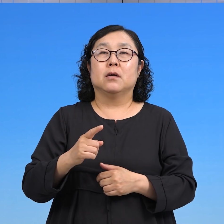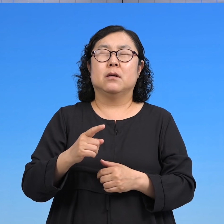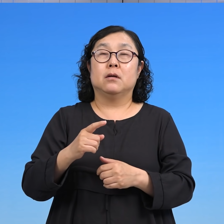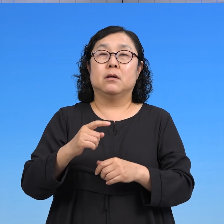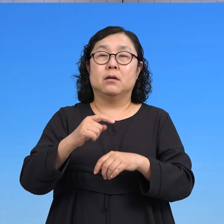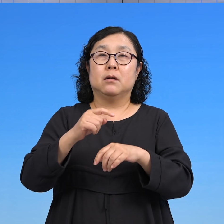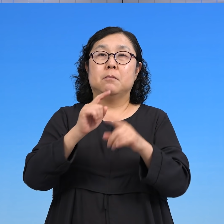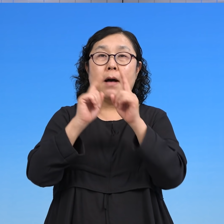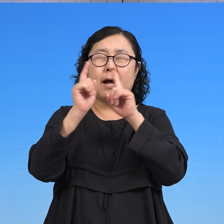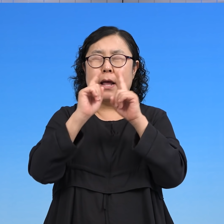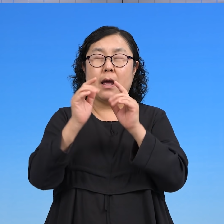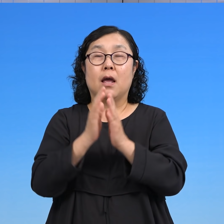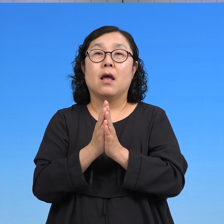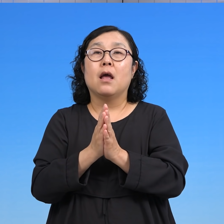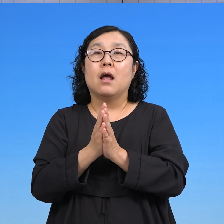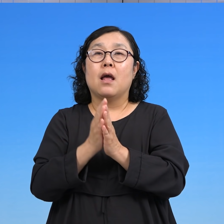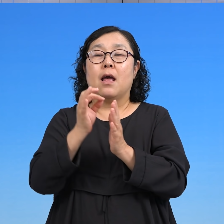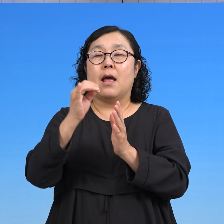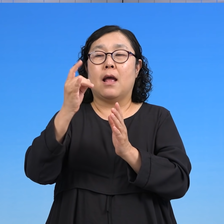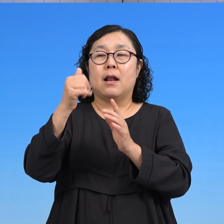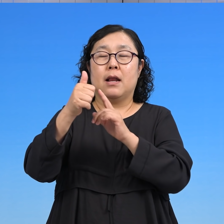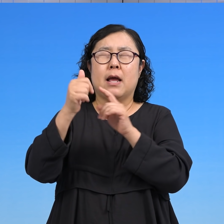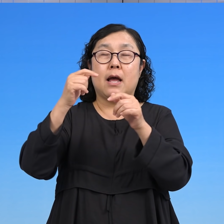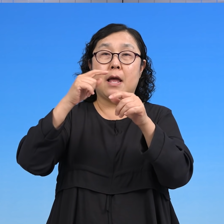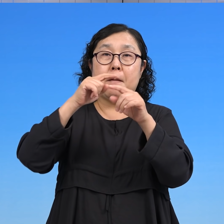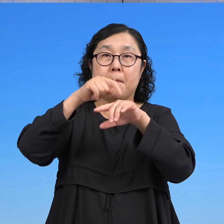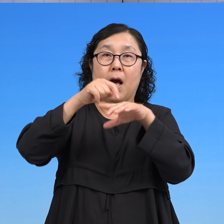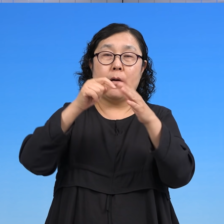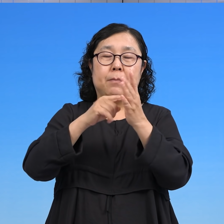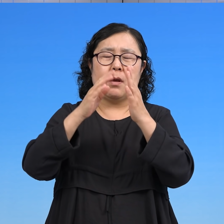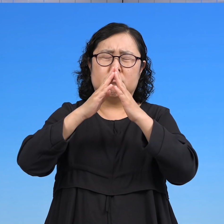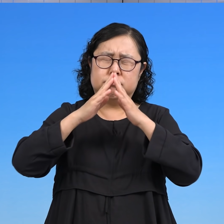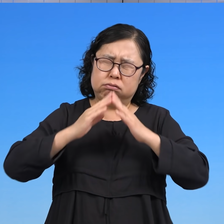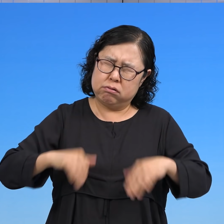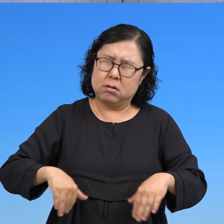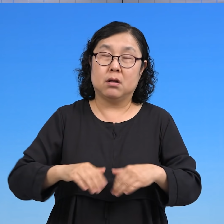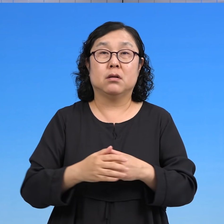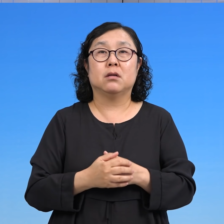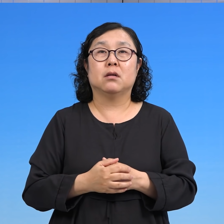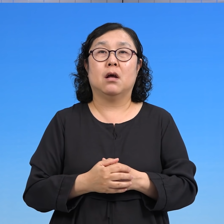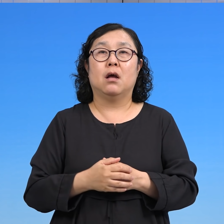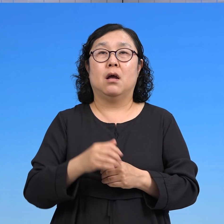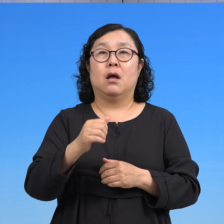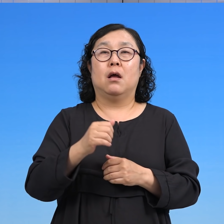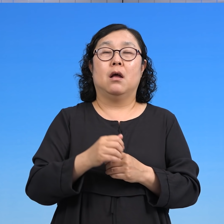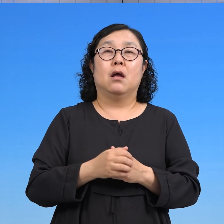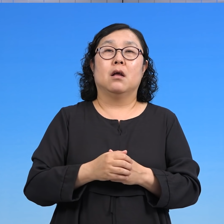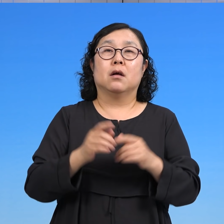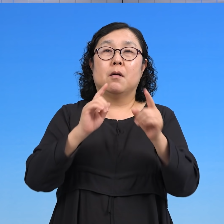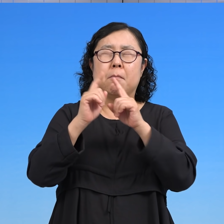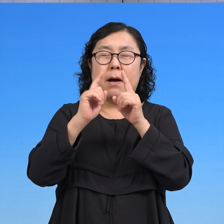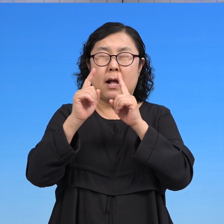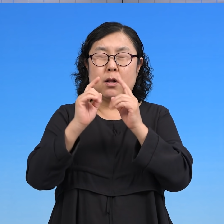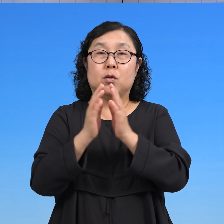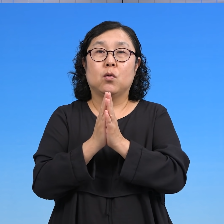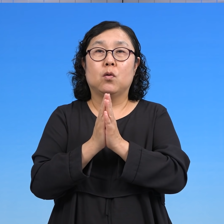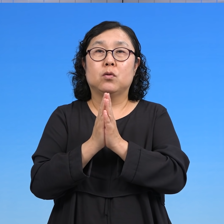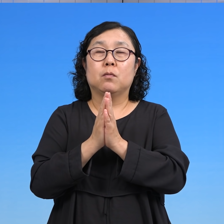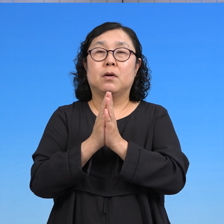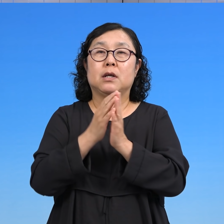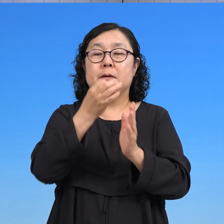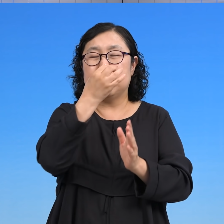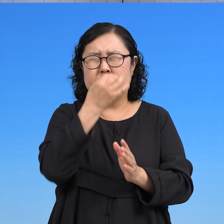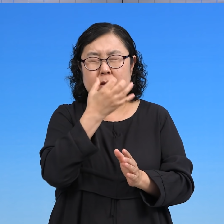그 협박에 엘리야 마음이 무너져 내린 겁니다. 뭐 그 협박 자체도 강력했겠지만